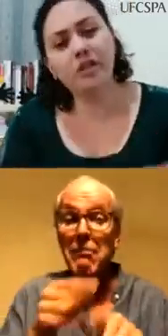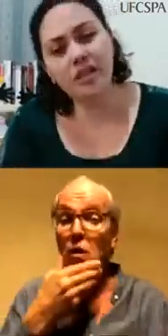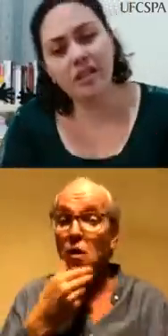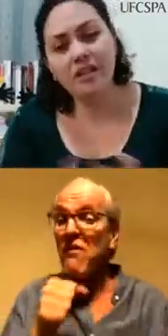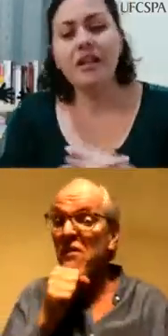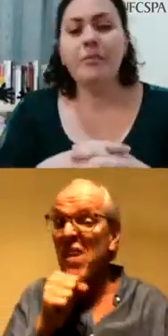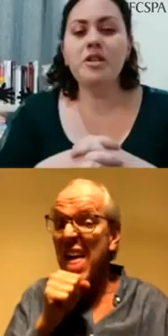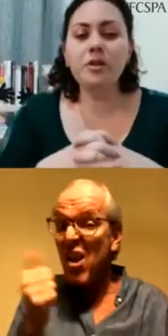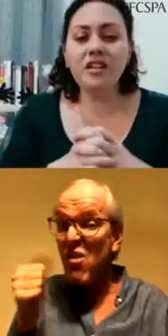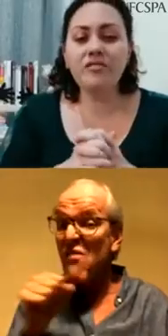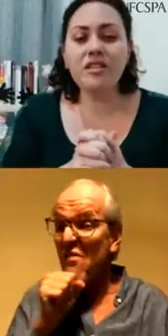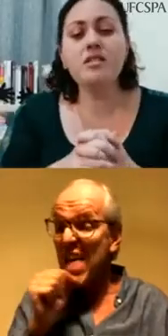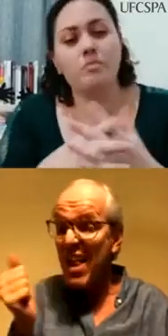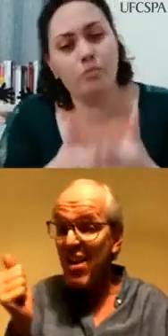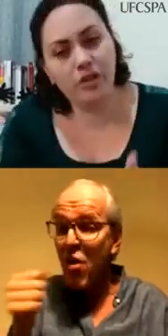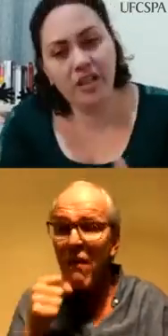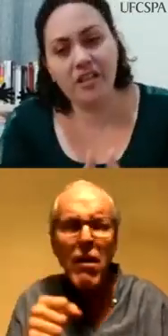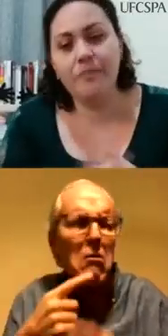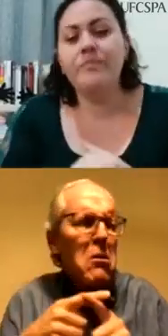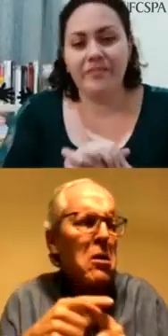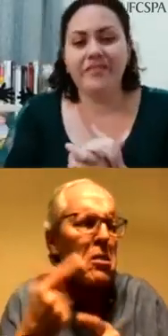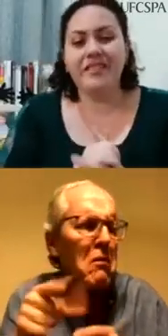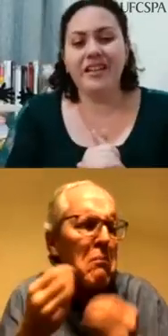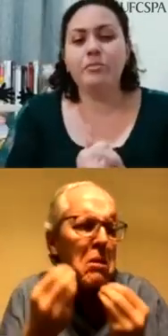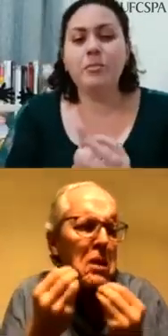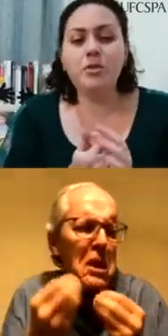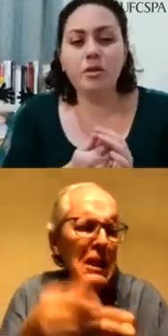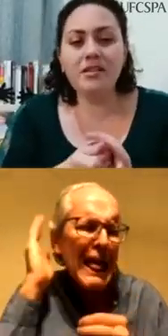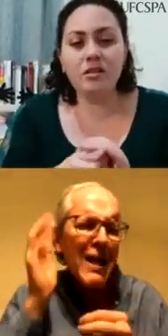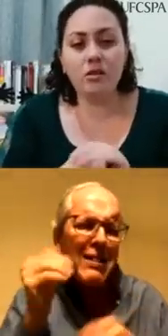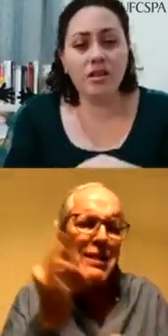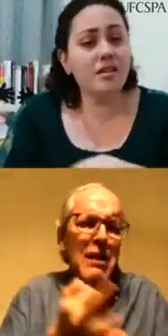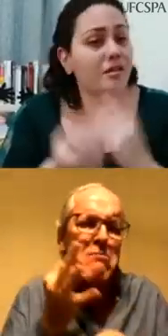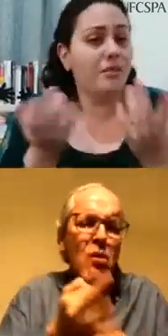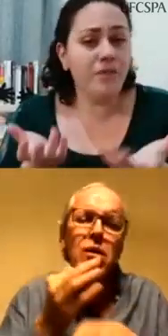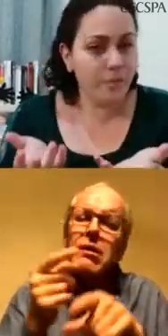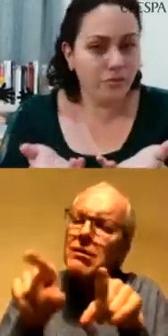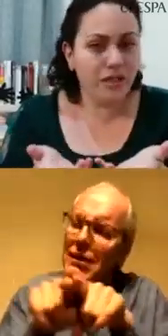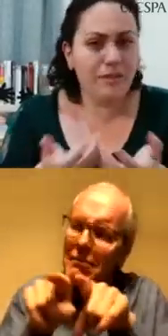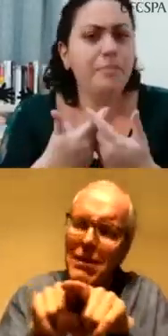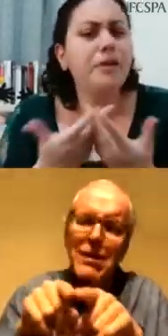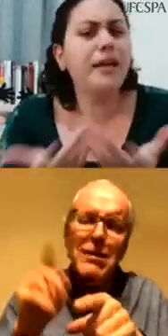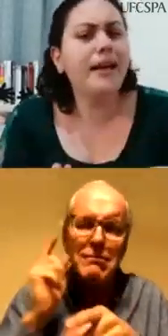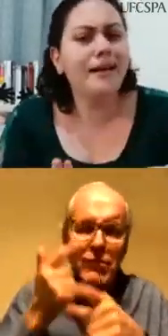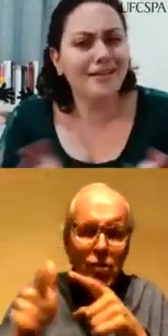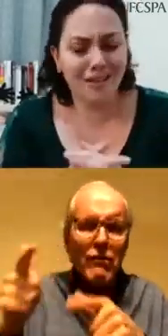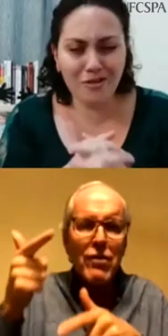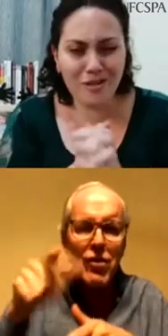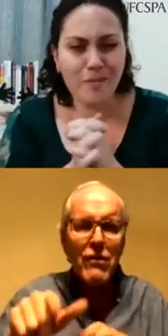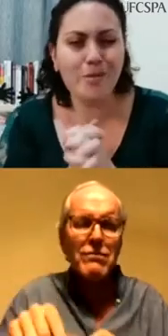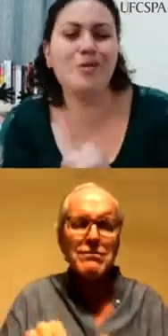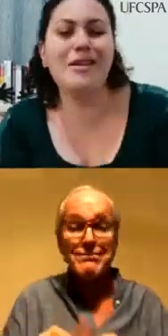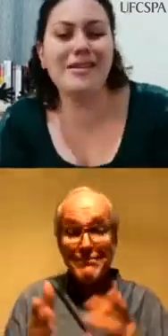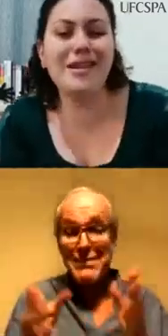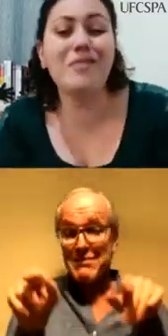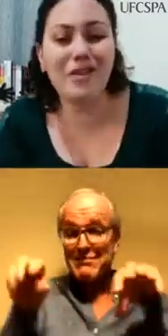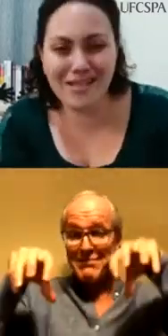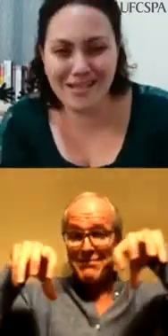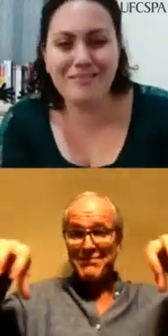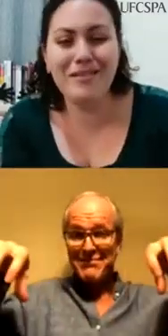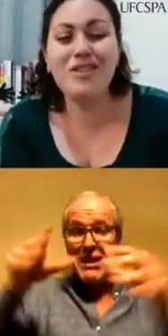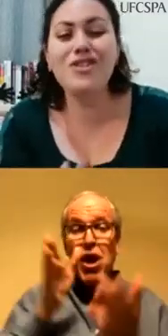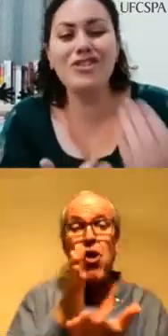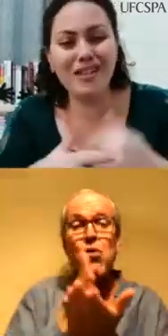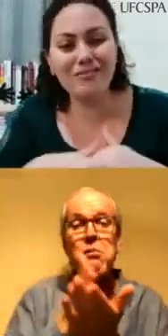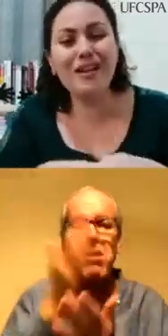perguntar o porquê, mas por que que faz isso? Por quê? Uma pessoa mais idosa também vai perguntar, mas por quê? Tem algumas pessoas que são mais